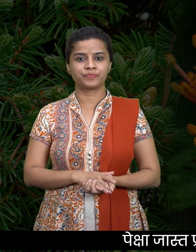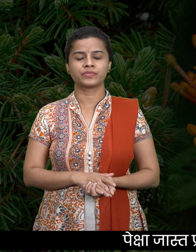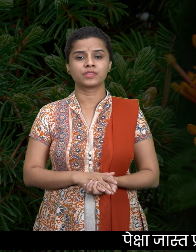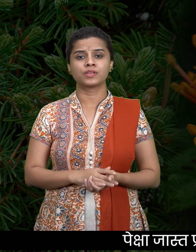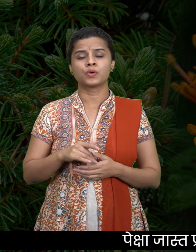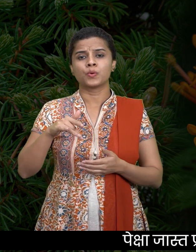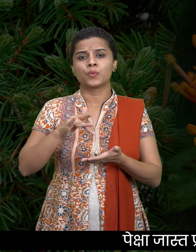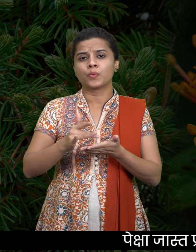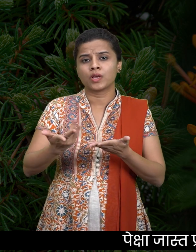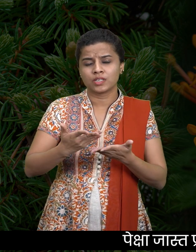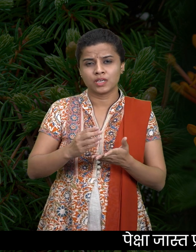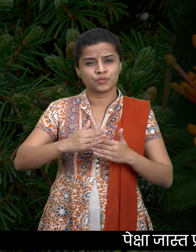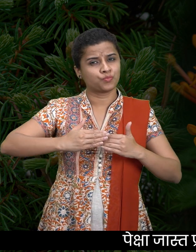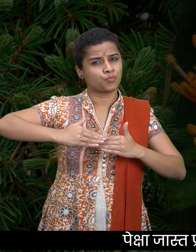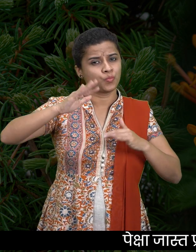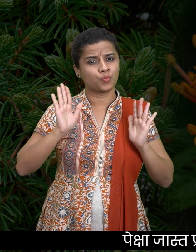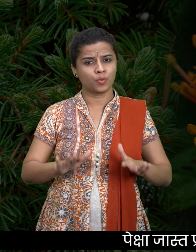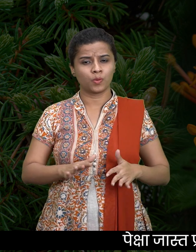नमुने आहेत.